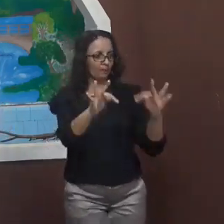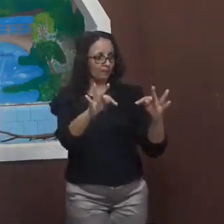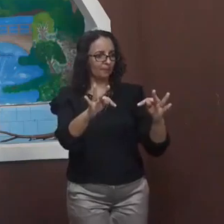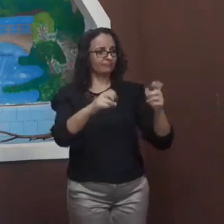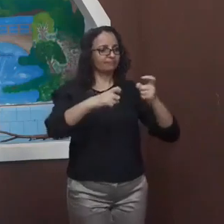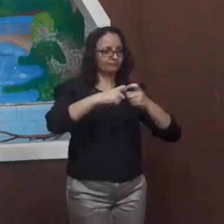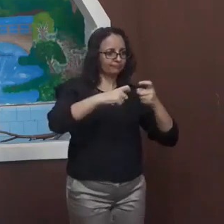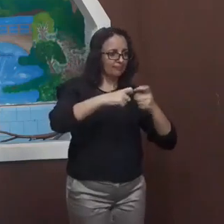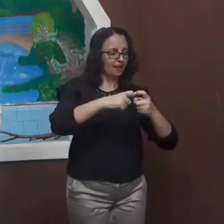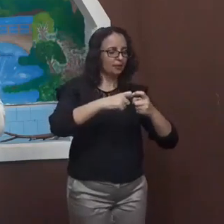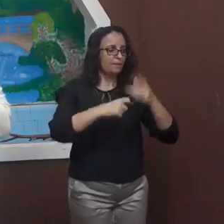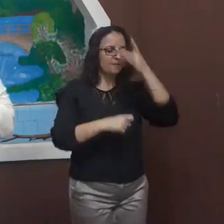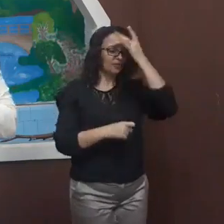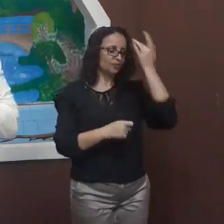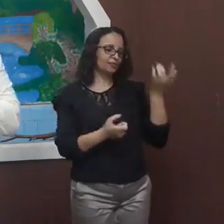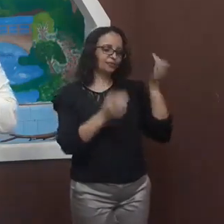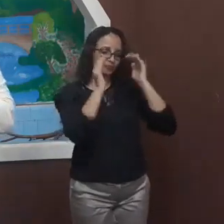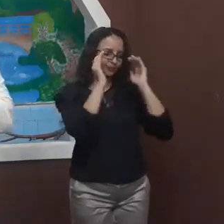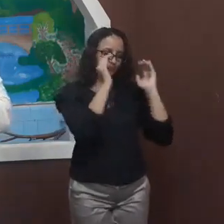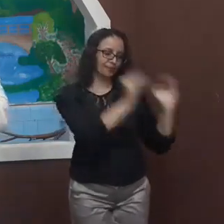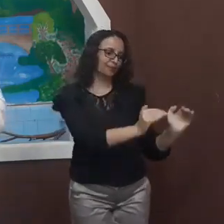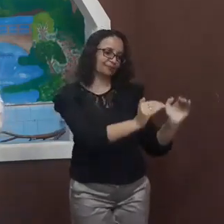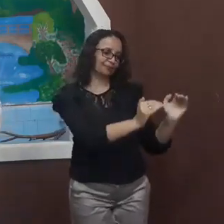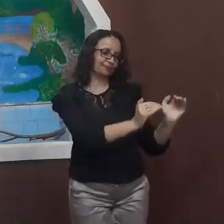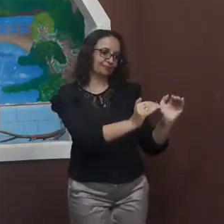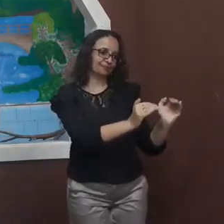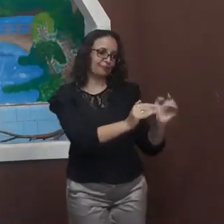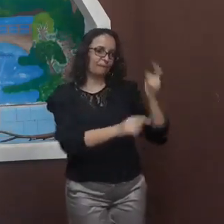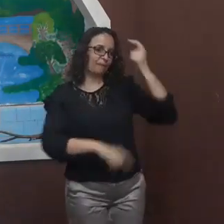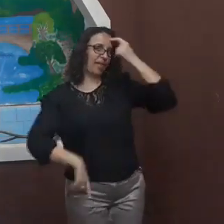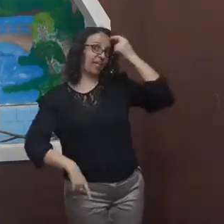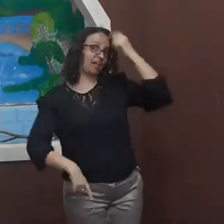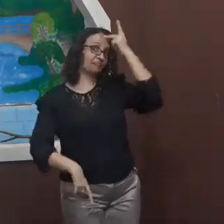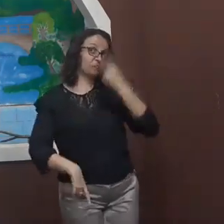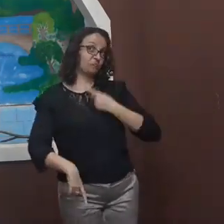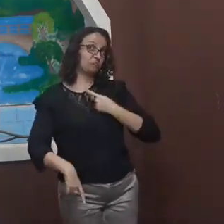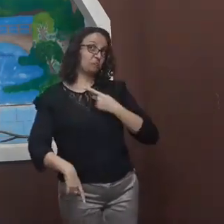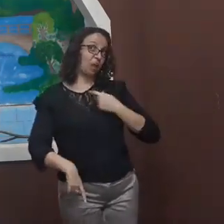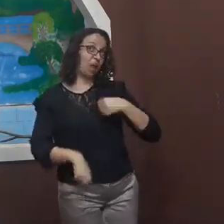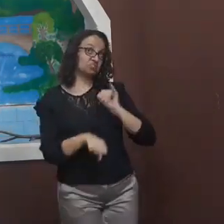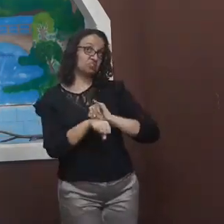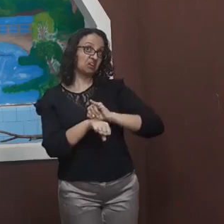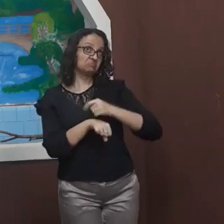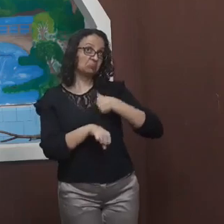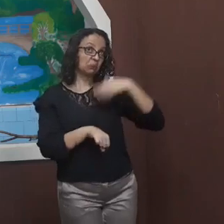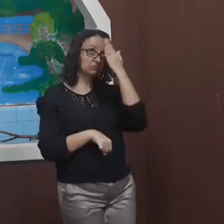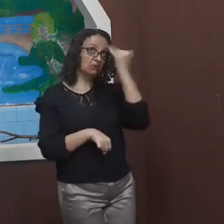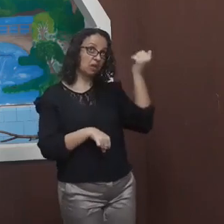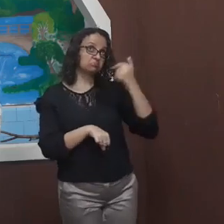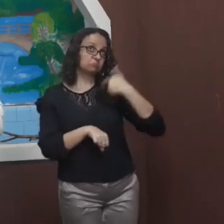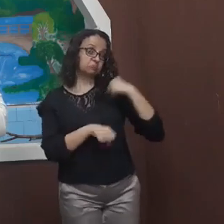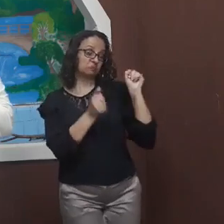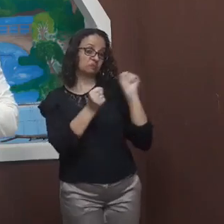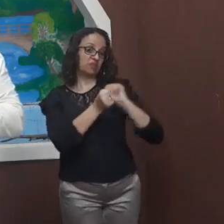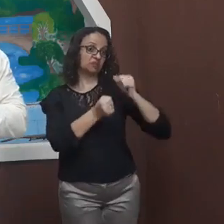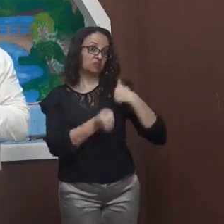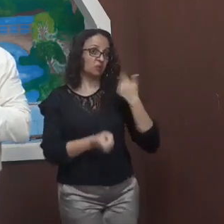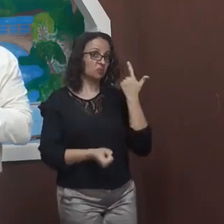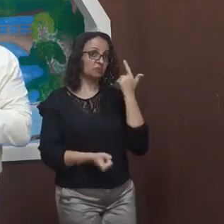quando a família faz isso, a pessoa não faz. Porque ele acha que ele é o centro de tudo e ele pode fazer